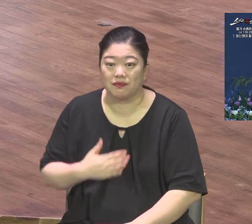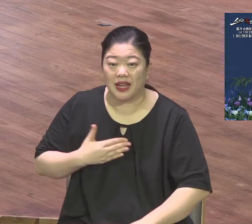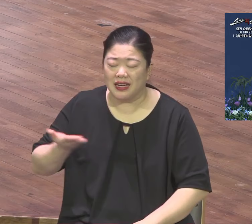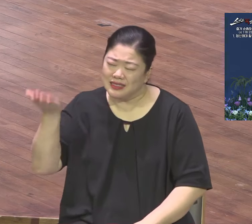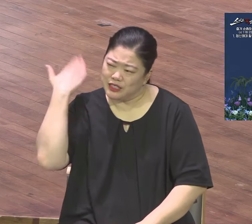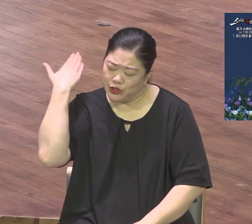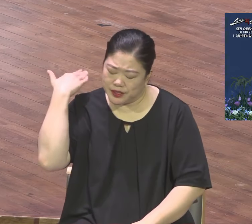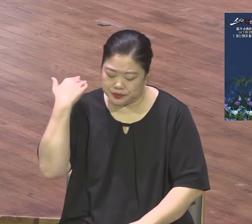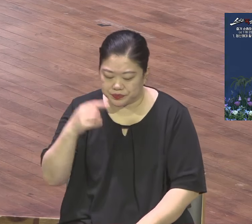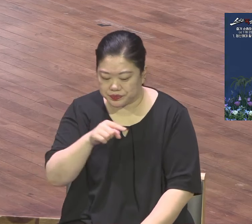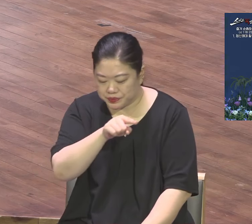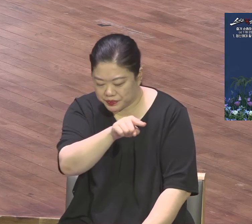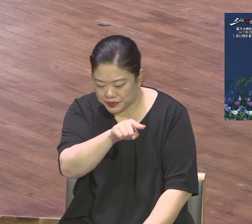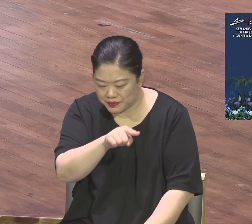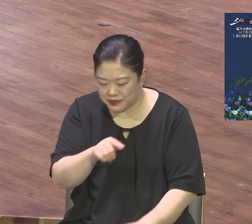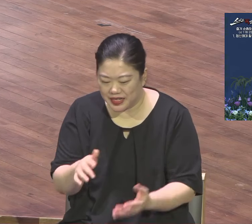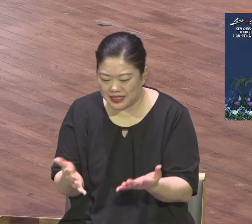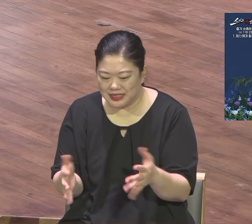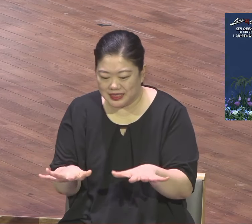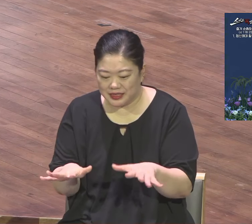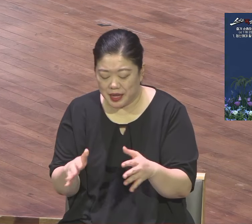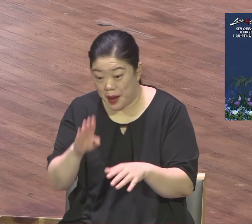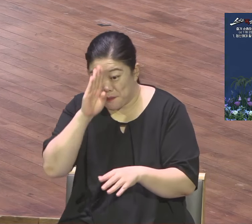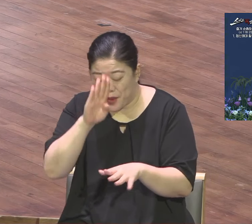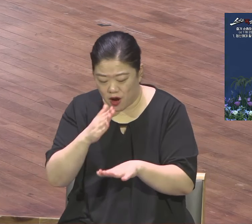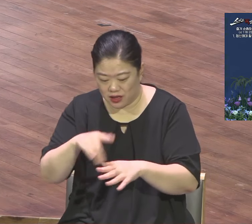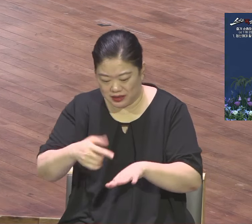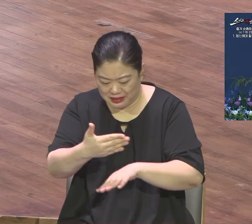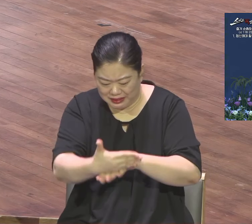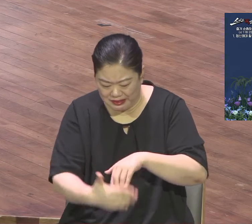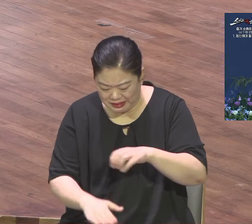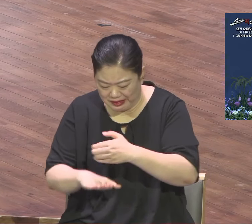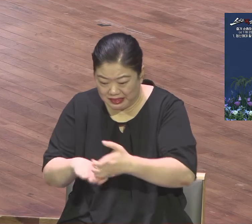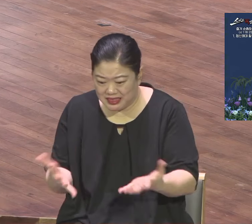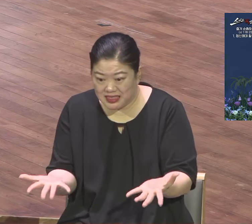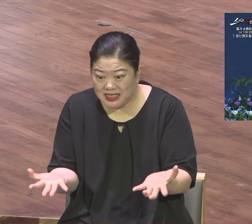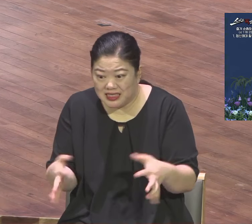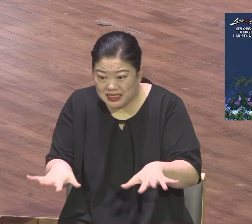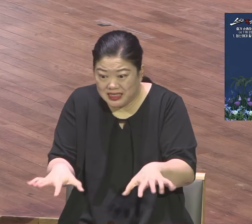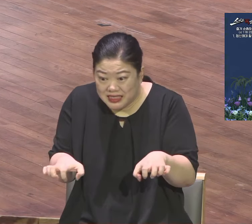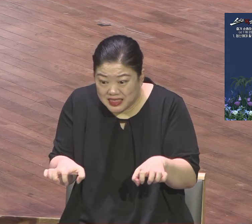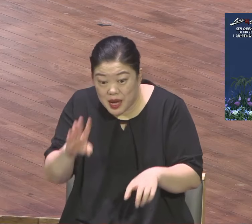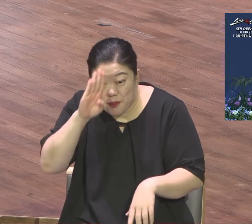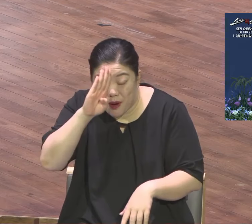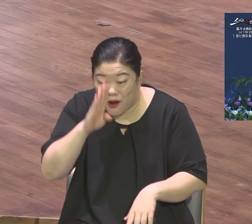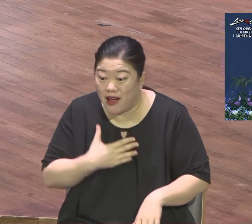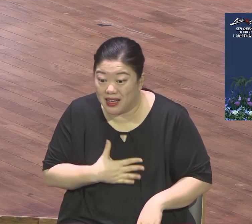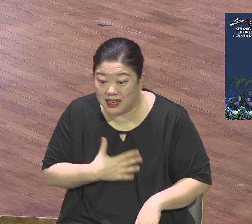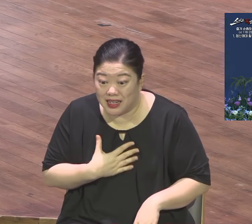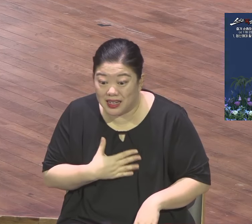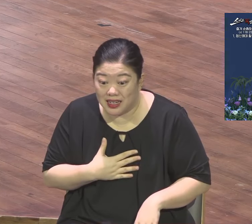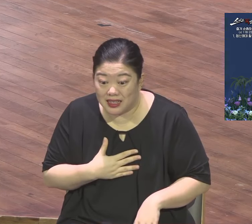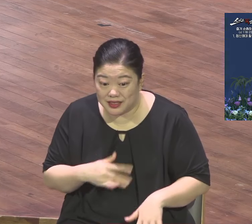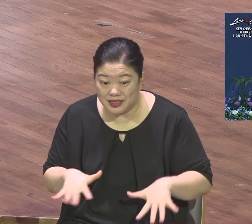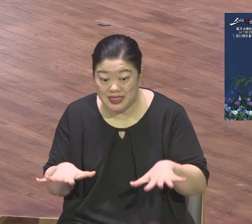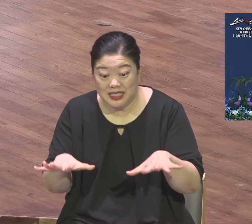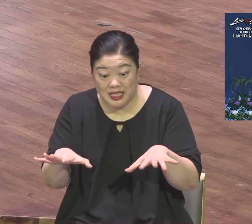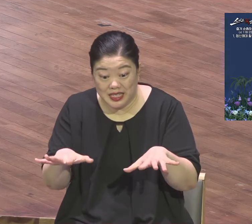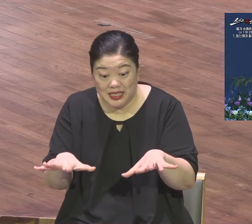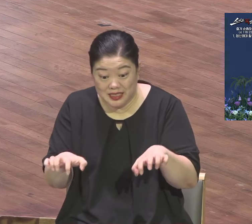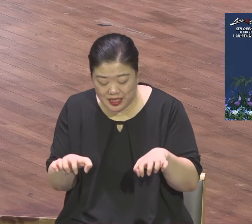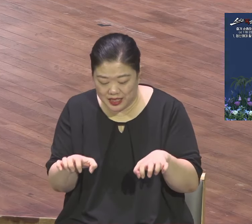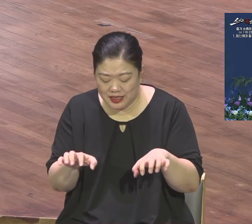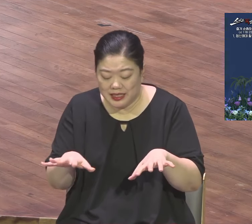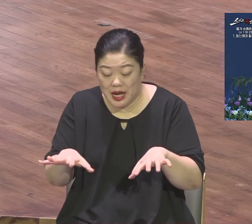했었거든요. 한 주간 신학교 초창기에. 그러니까 그분들이 고민이 있고요. 장로님